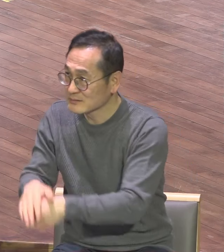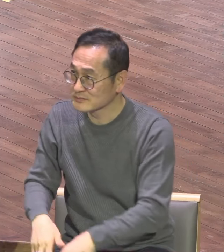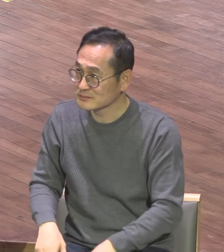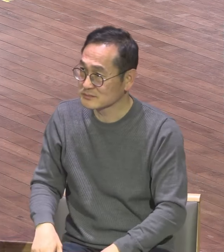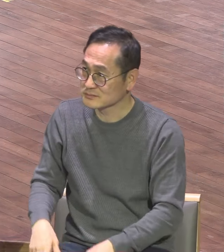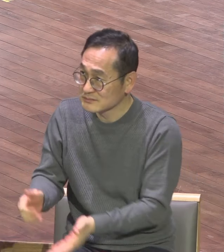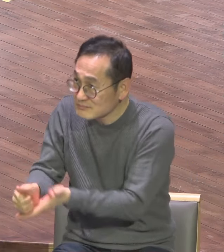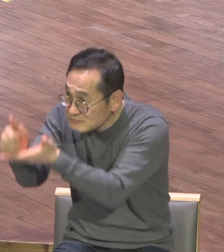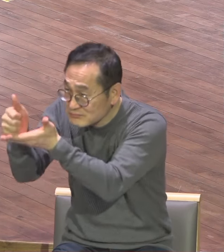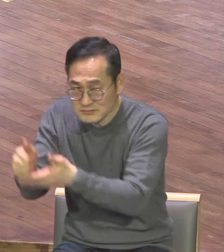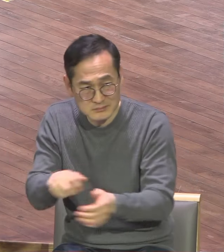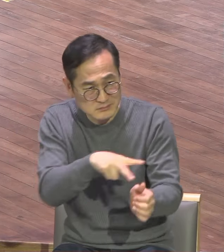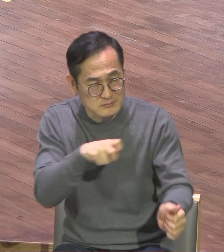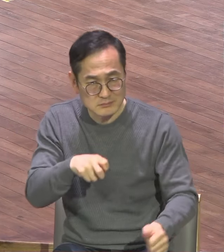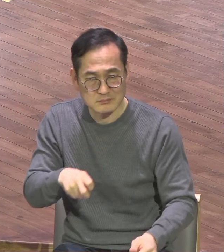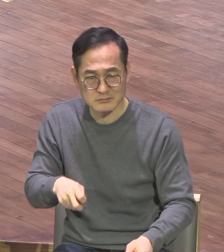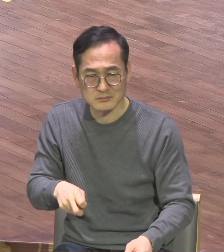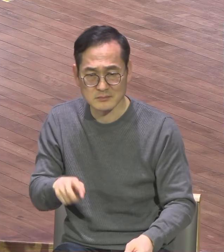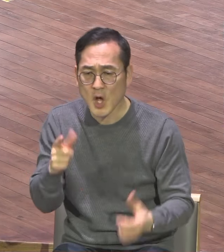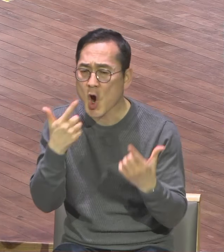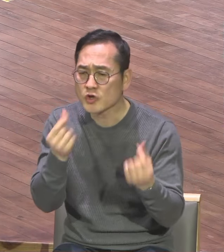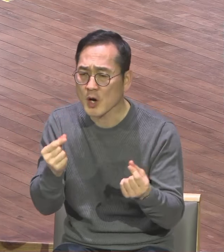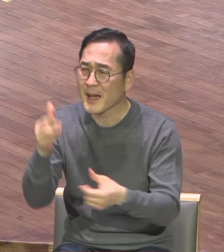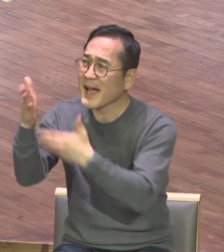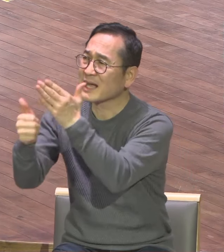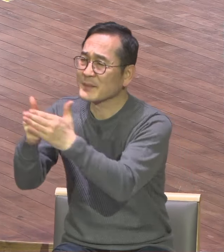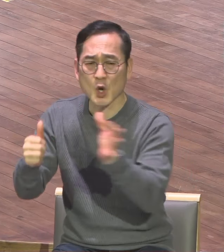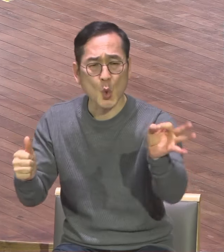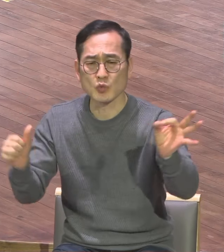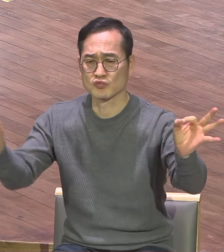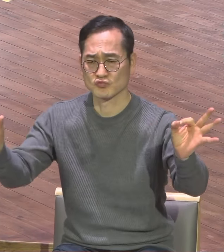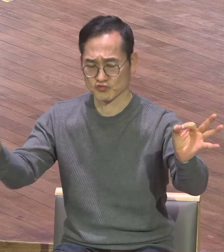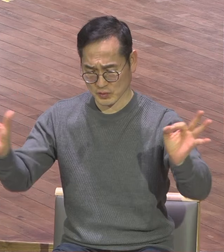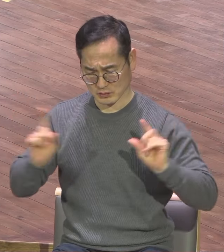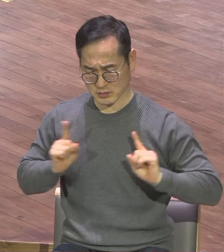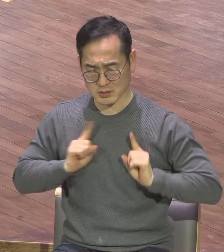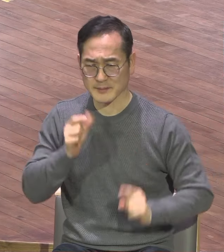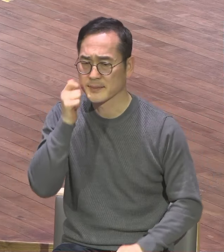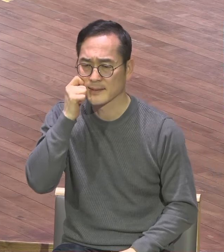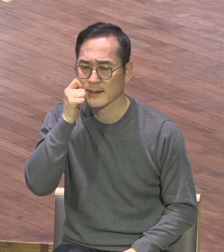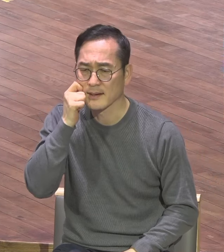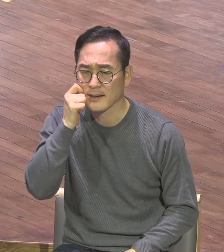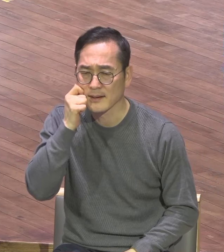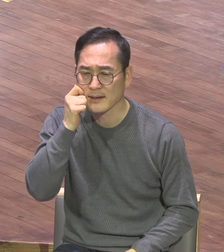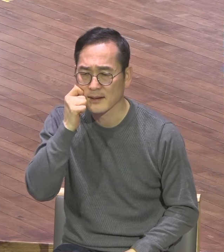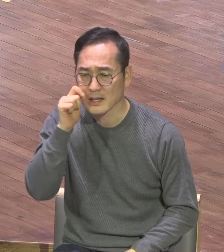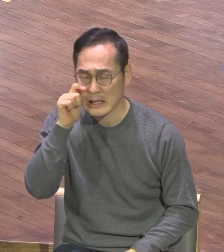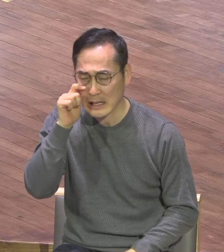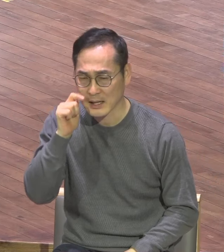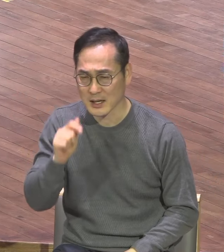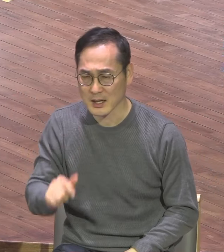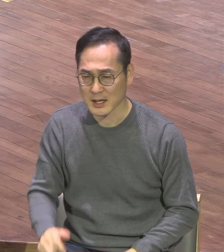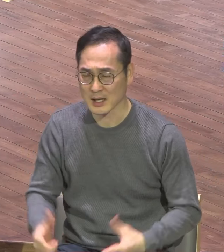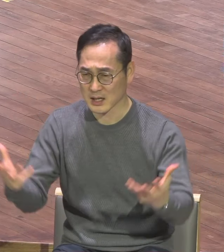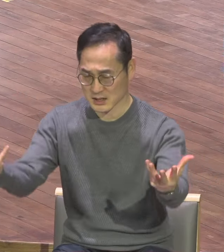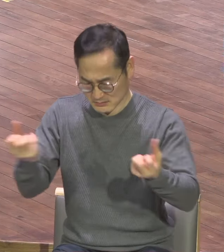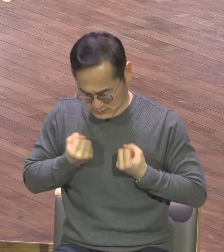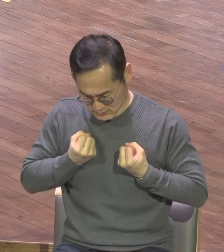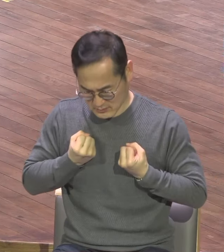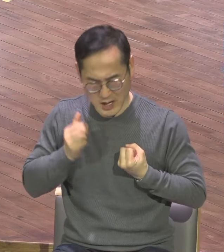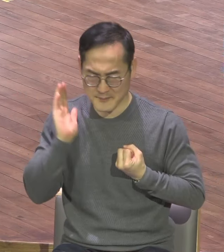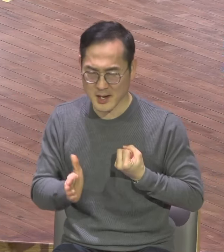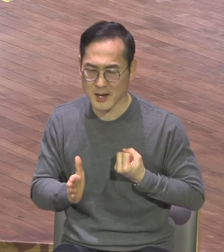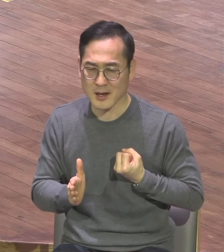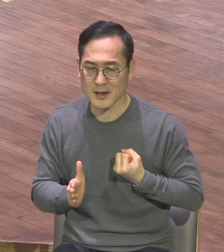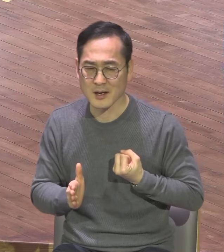너희가 하나님과 재물을 겸하여 섬기지 못하느니라. 두 마음을 품지 말라는 것입니다.